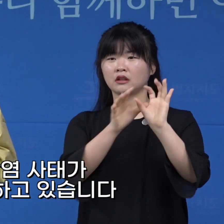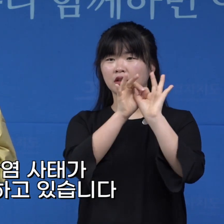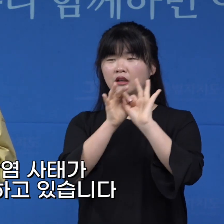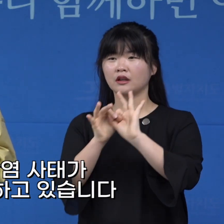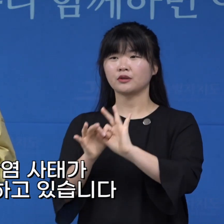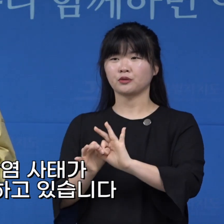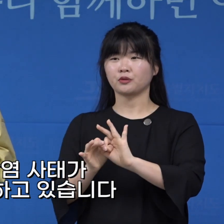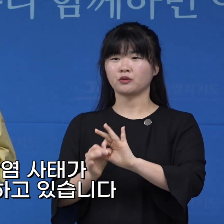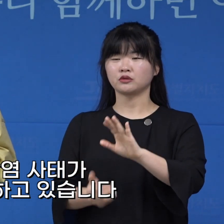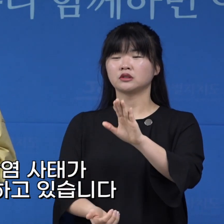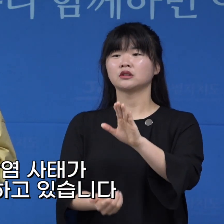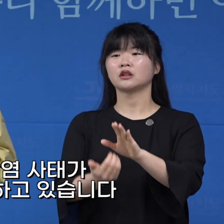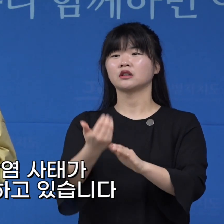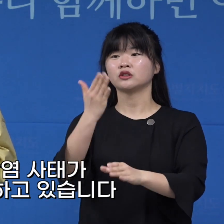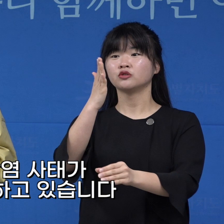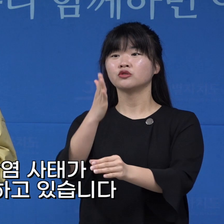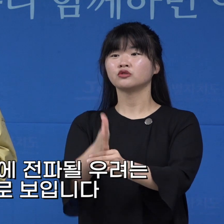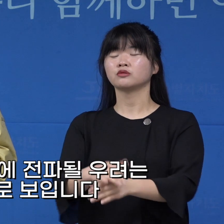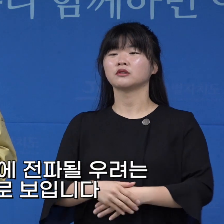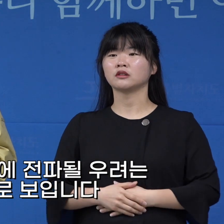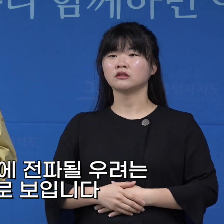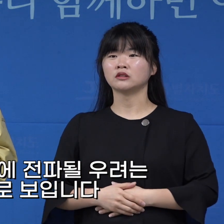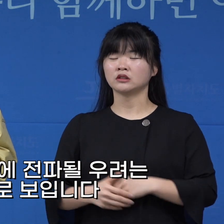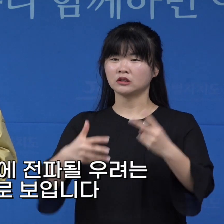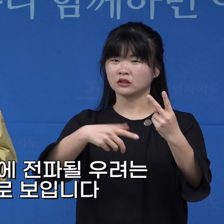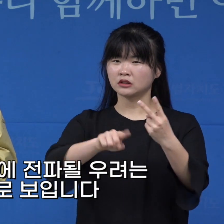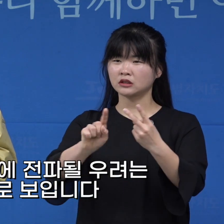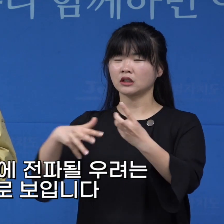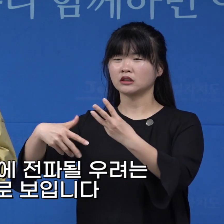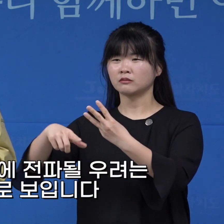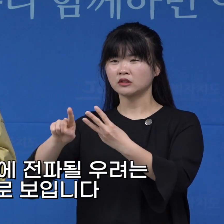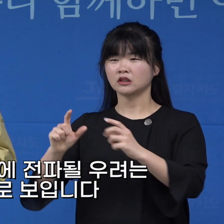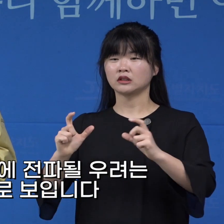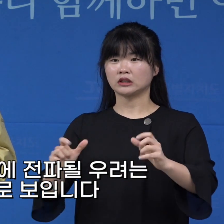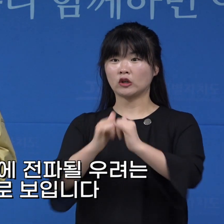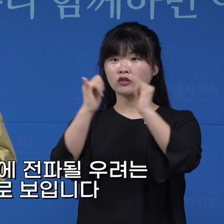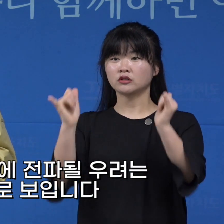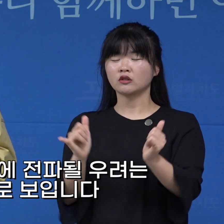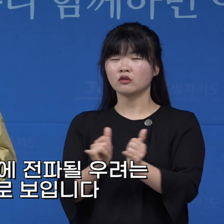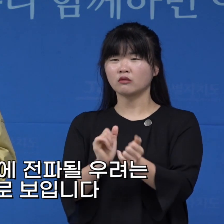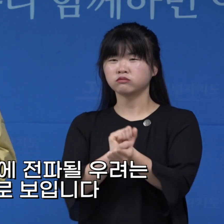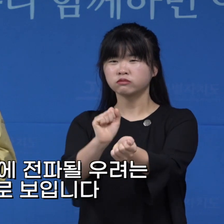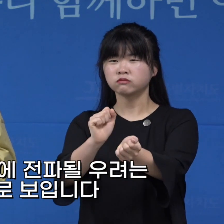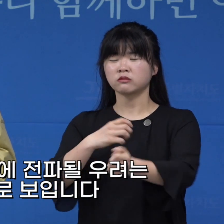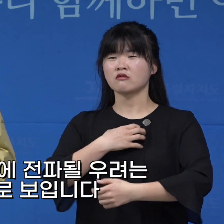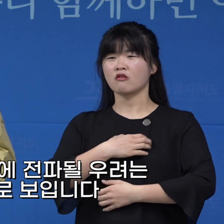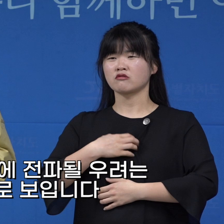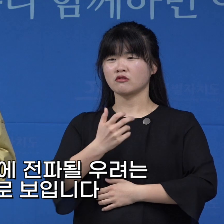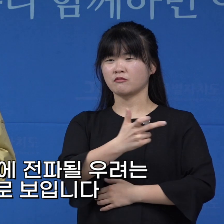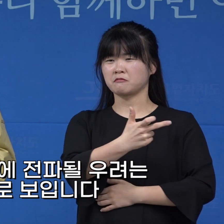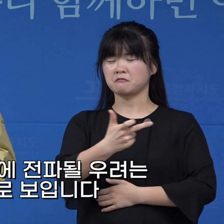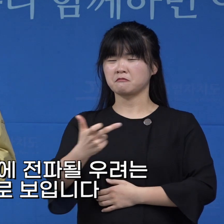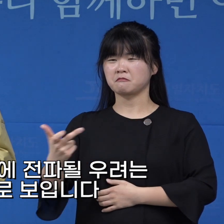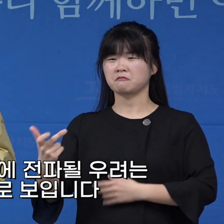지속적으로 발생하고 있습니다. 2차, 3차로 지역사회에 전파될 우려는 여전히 큰